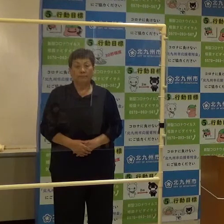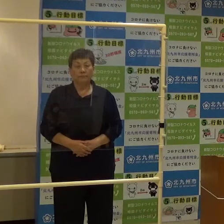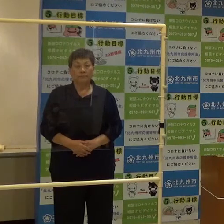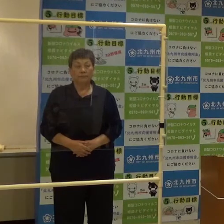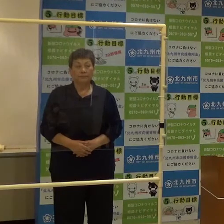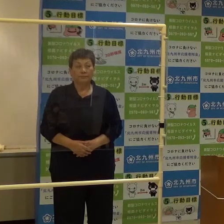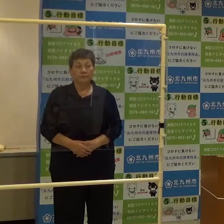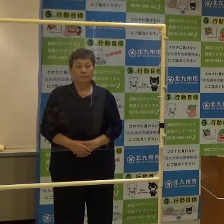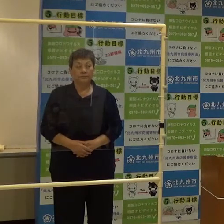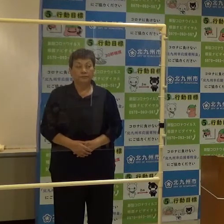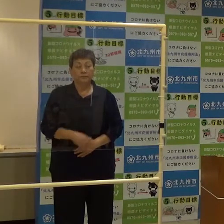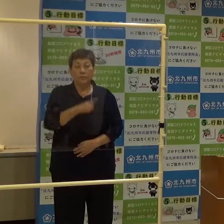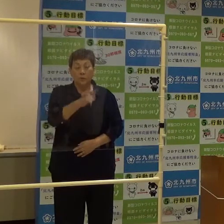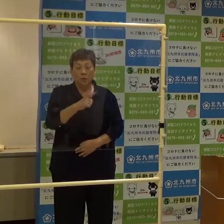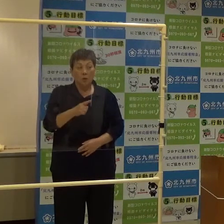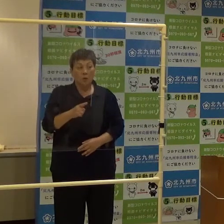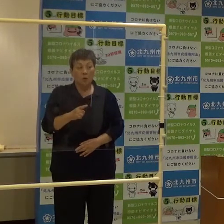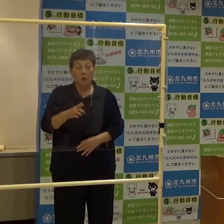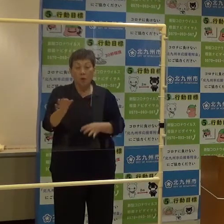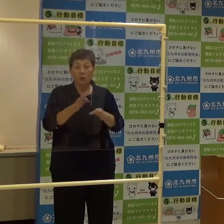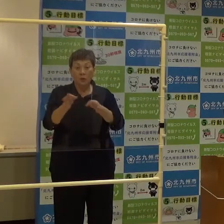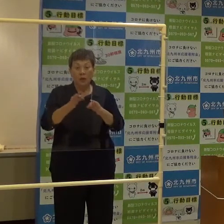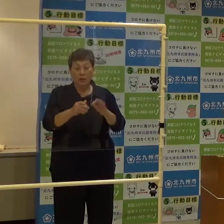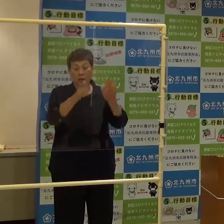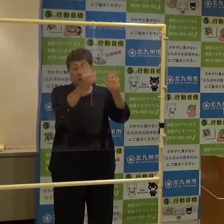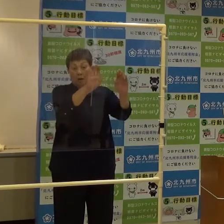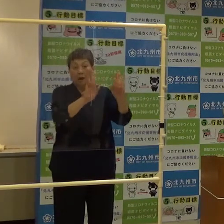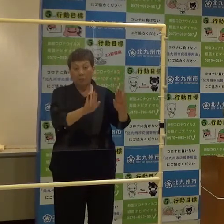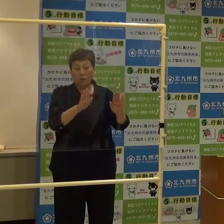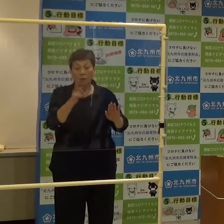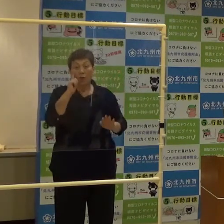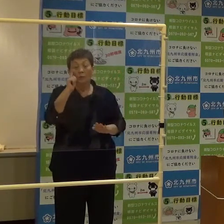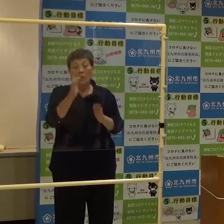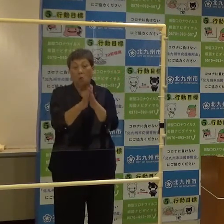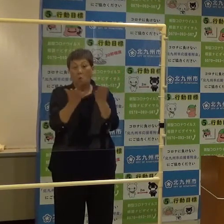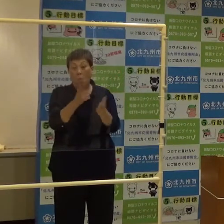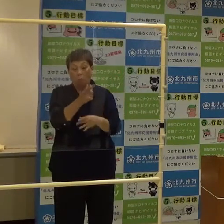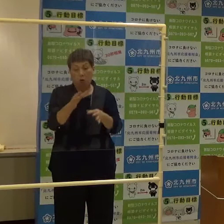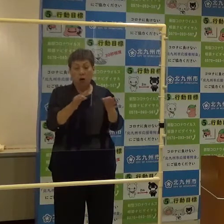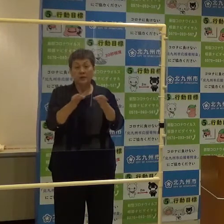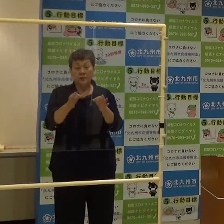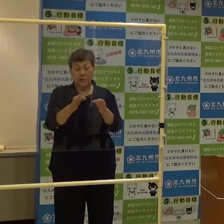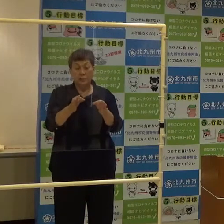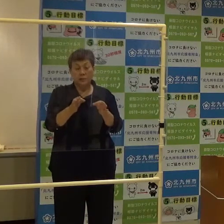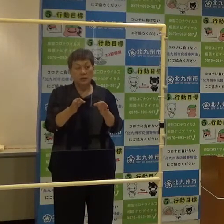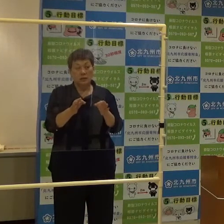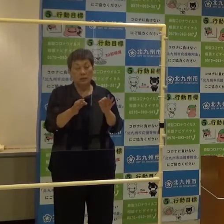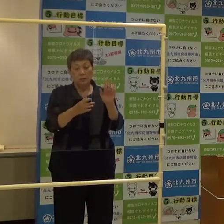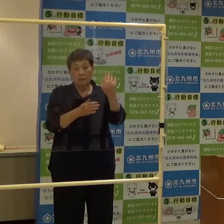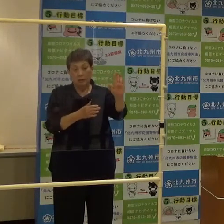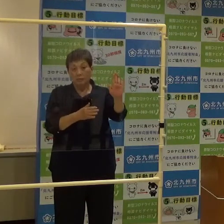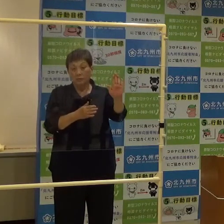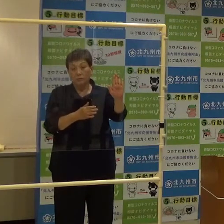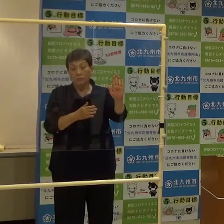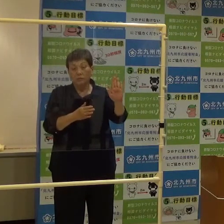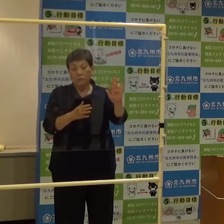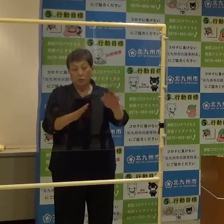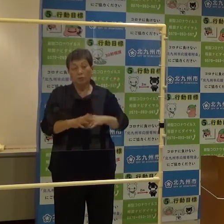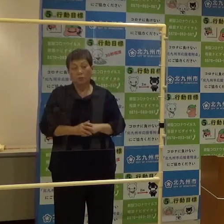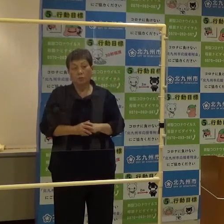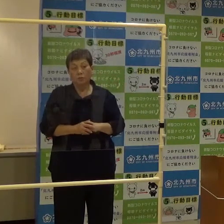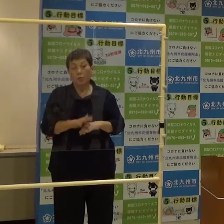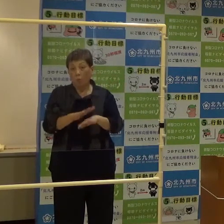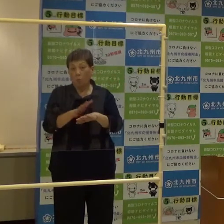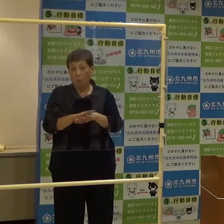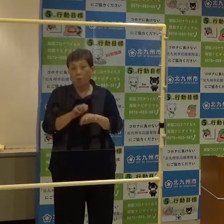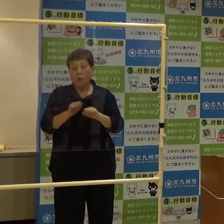これが掲示用カードの見本であります。店舗に貼り出せるというそういう仕組みを